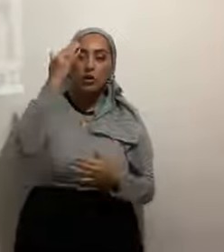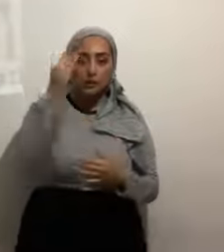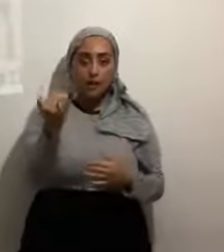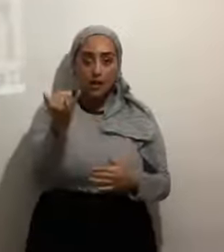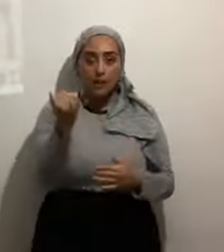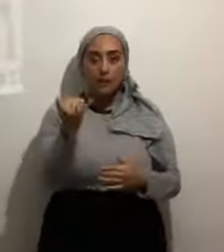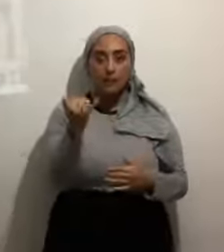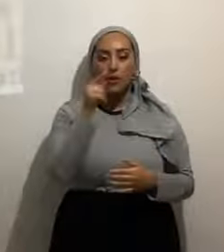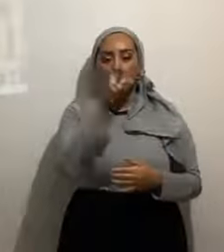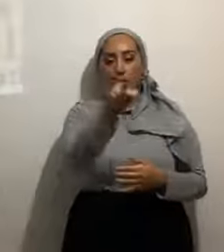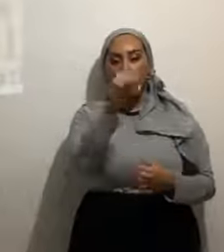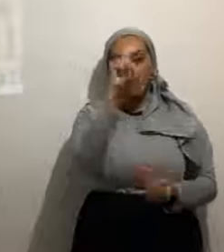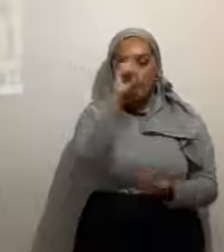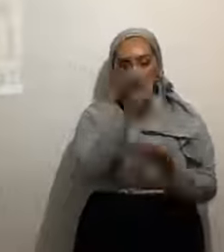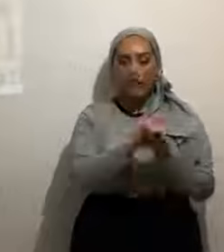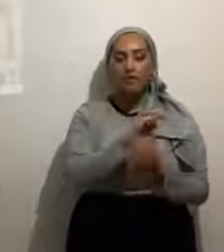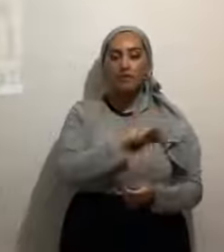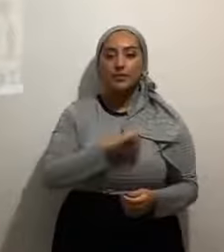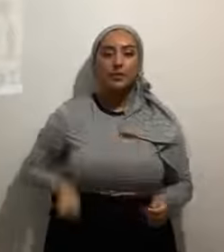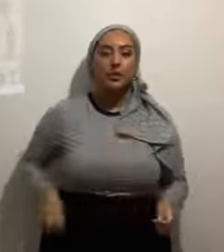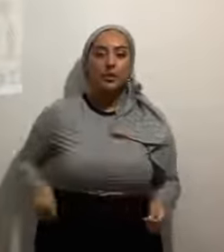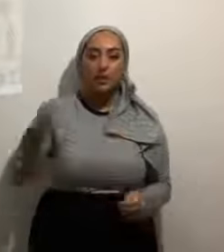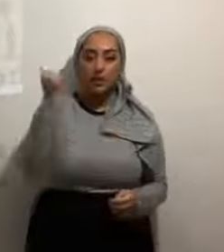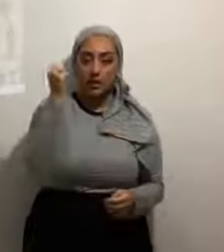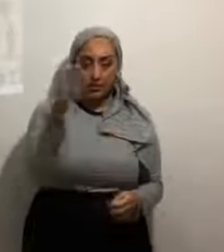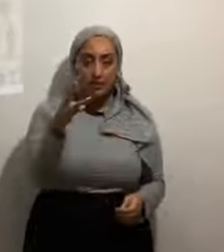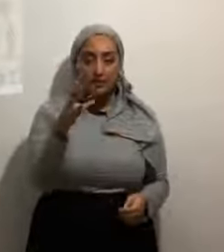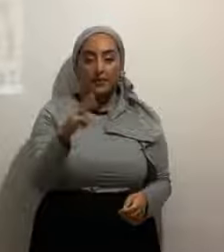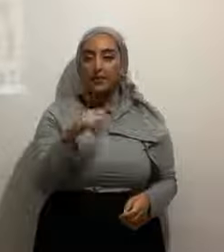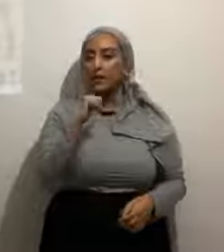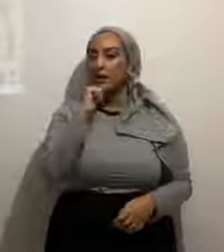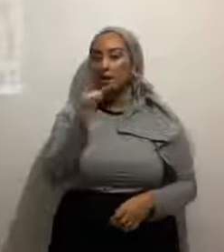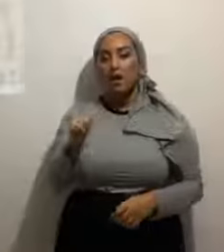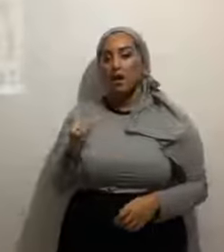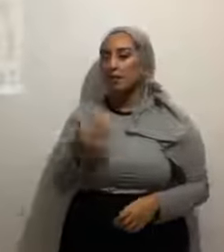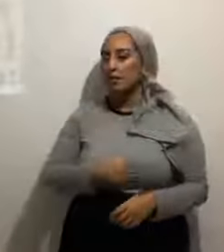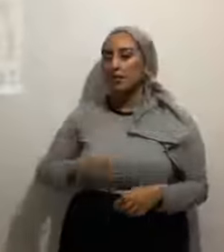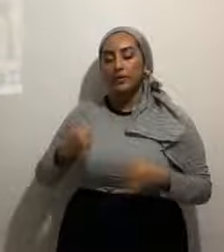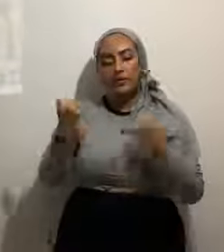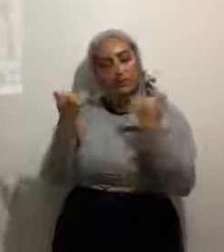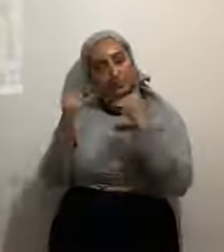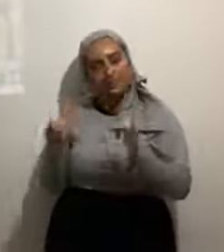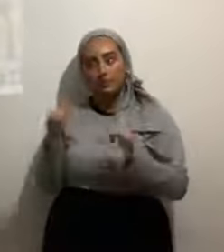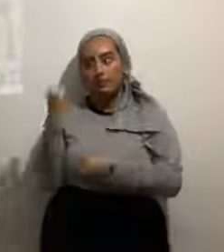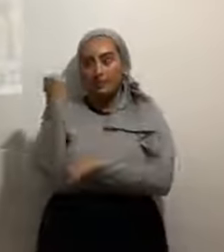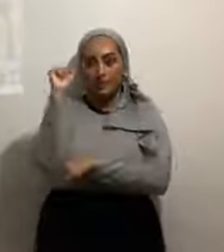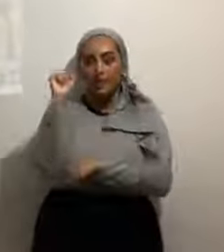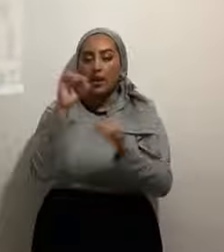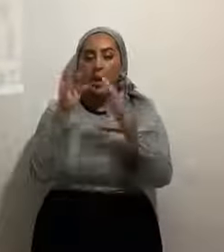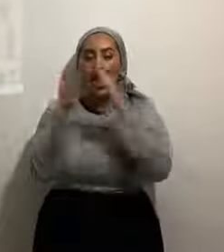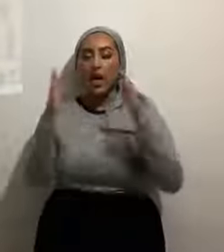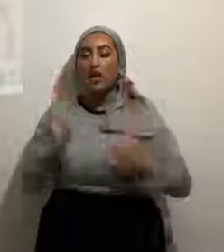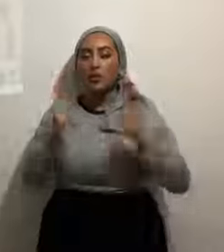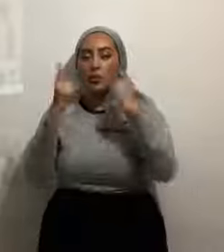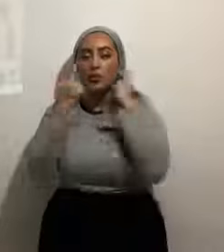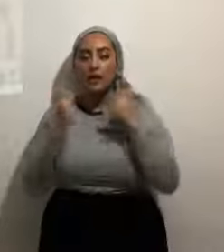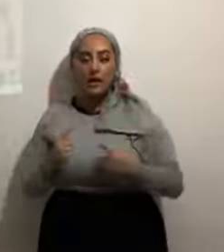el Mesías, Yahshua. El que no se arrepintió y todavía estaba ahí, es la casa de Judá. No estoy